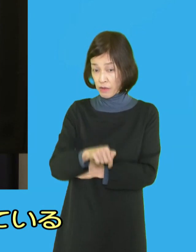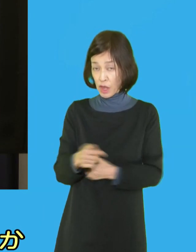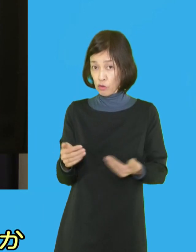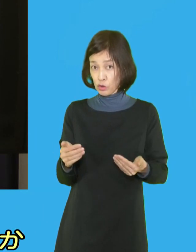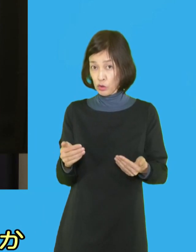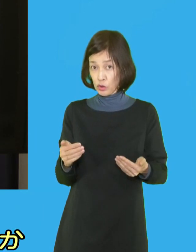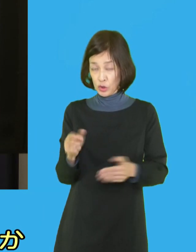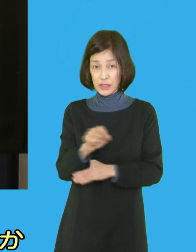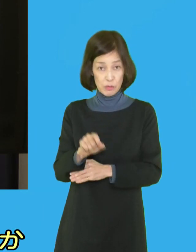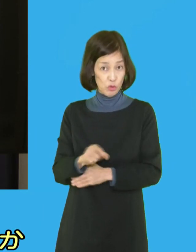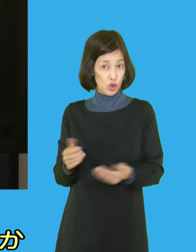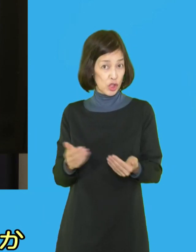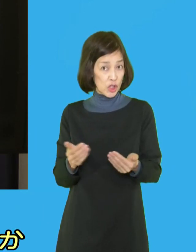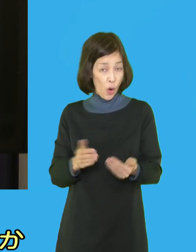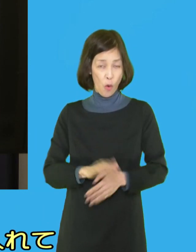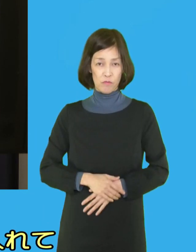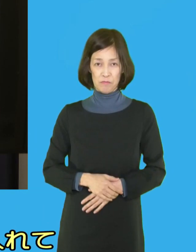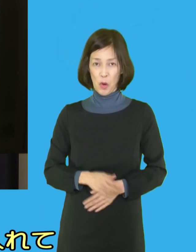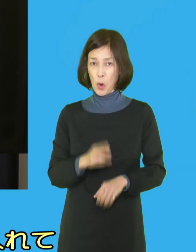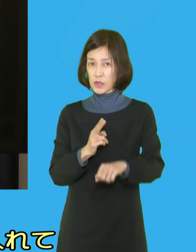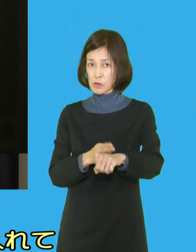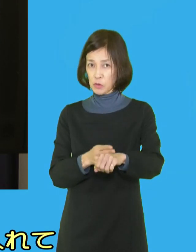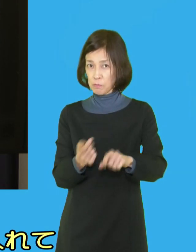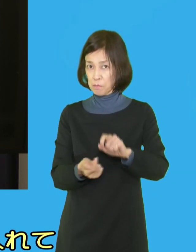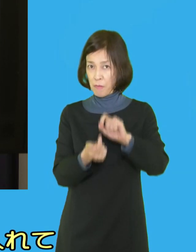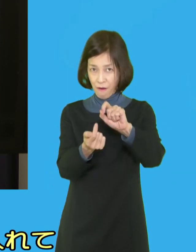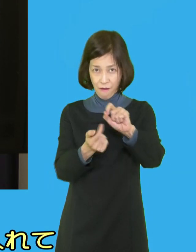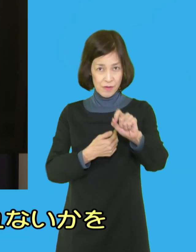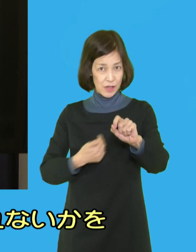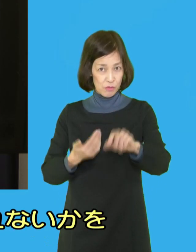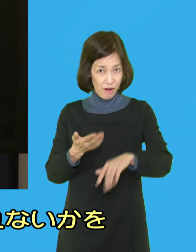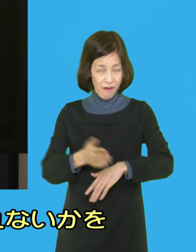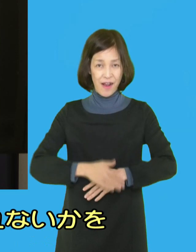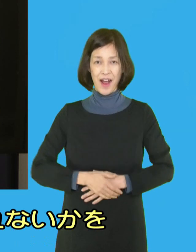業 ICT 活用できないか、新しい仕組みを取り入れて